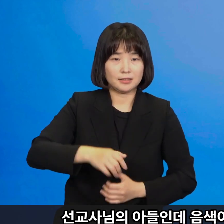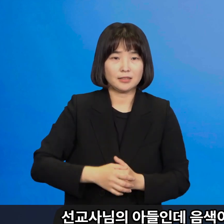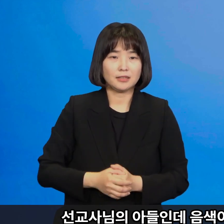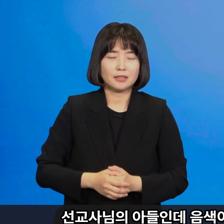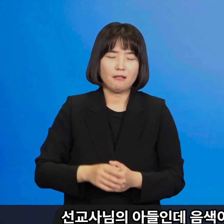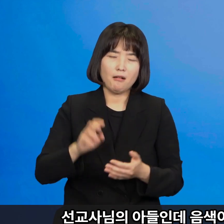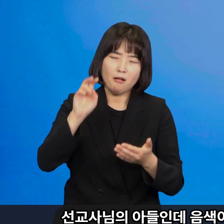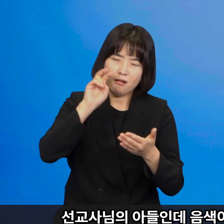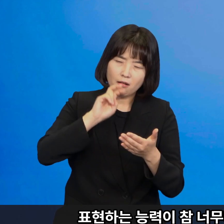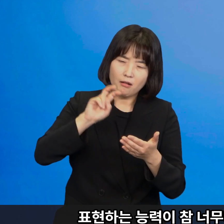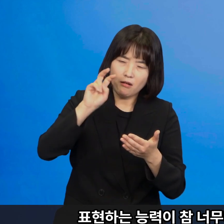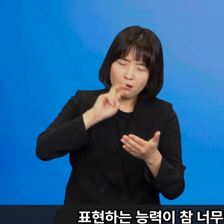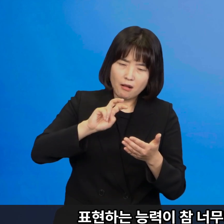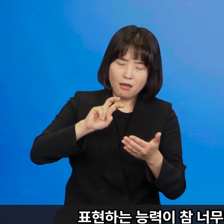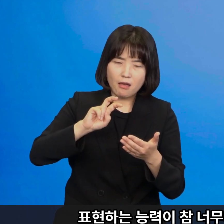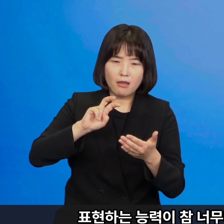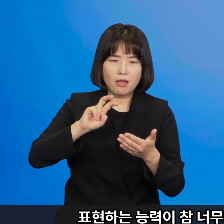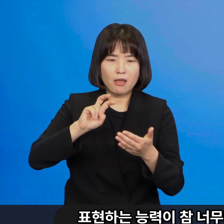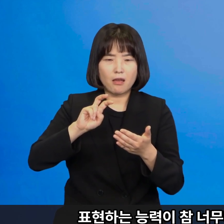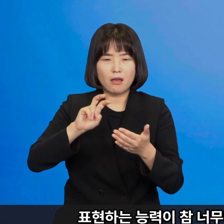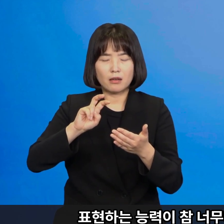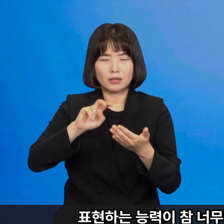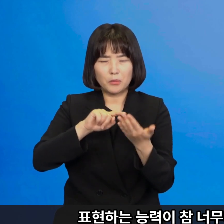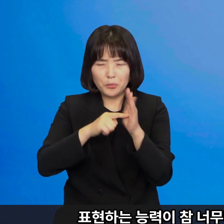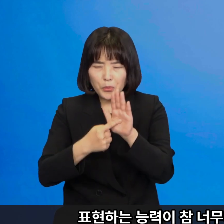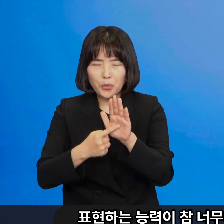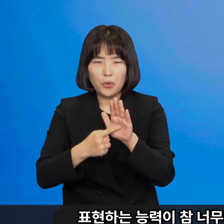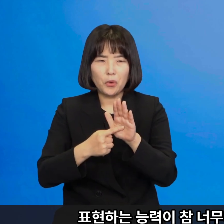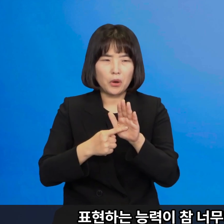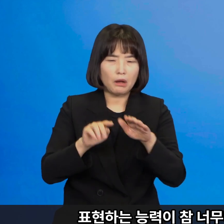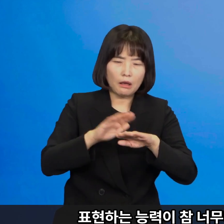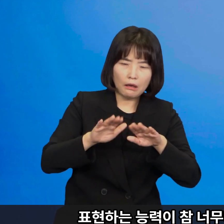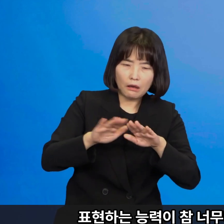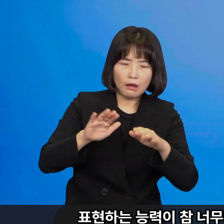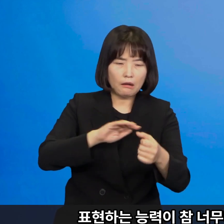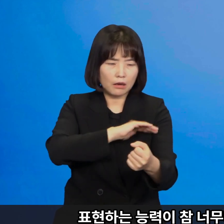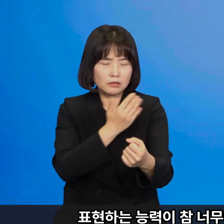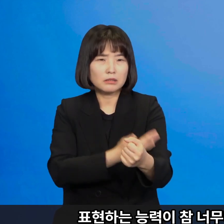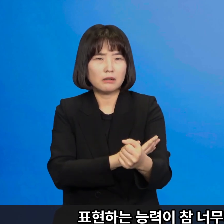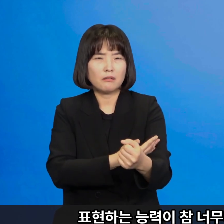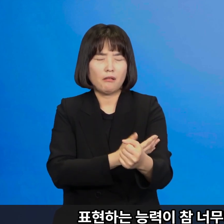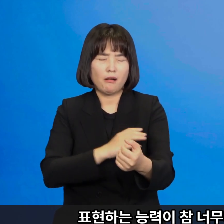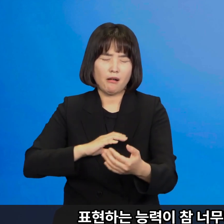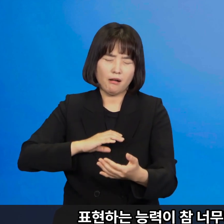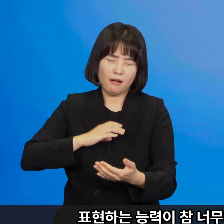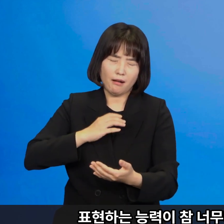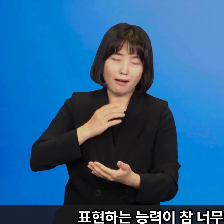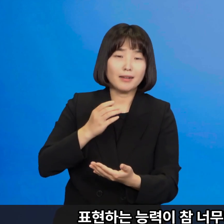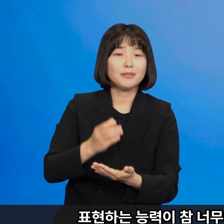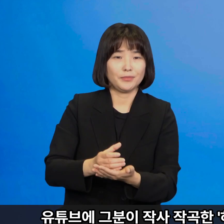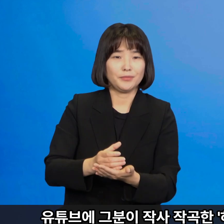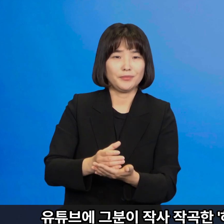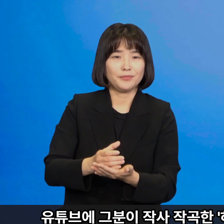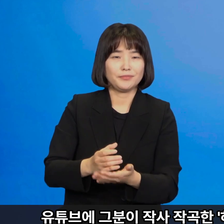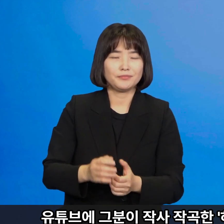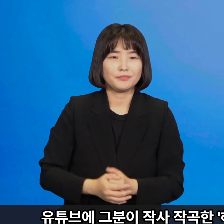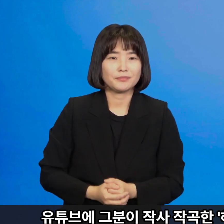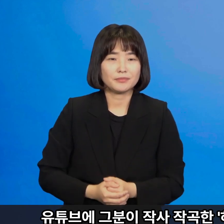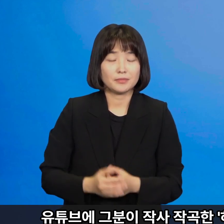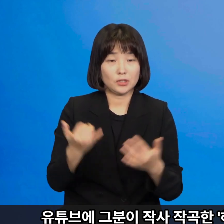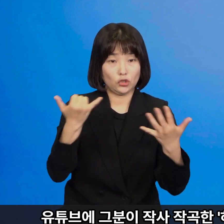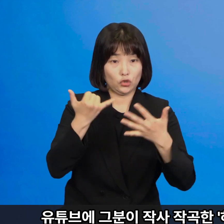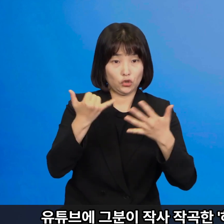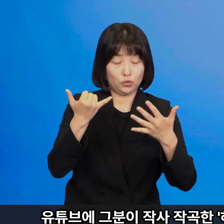고음 처리나 곡을 해석하고 표현하는 능력이 참 너무나 참 감동이 됩니다. 들으면. 근데